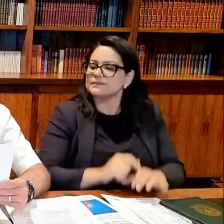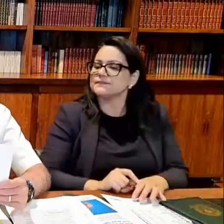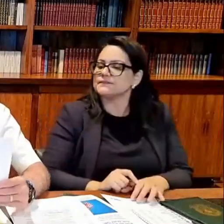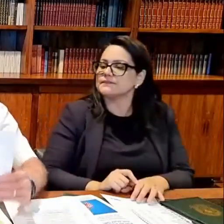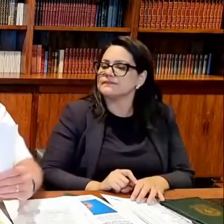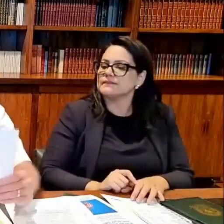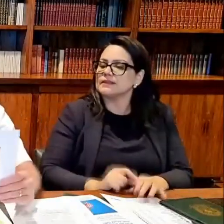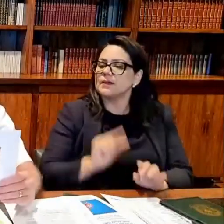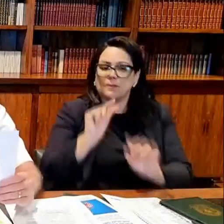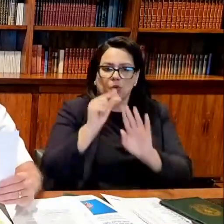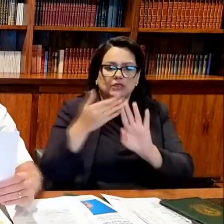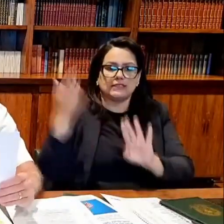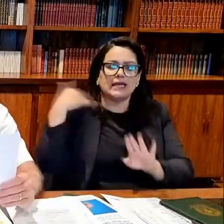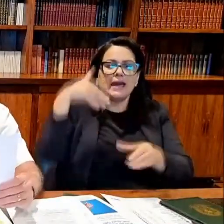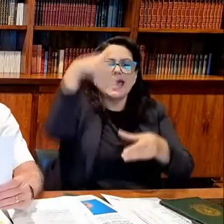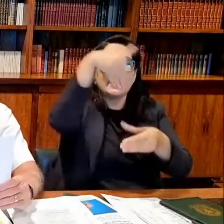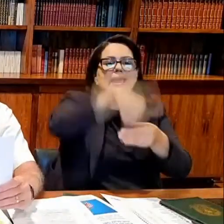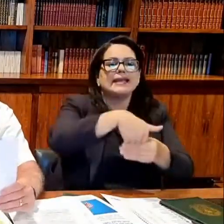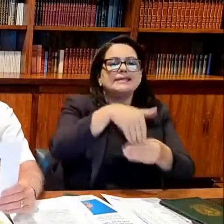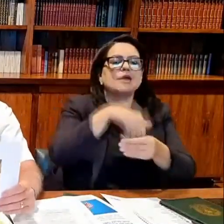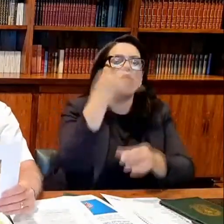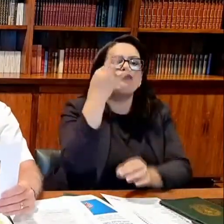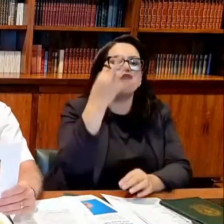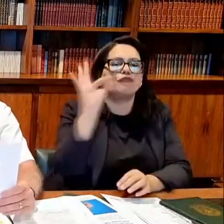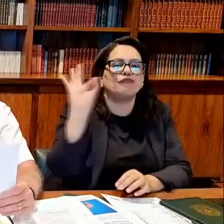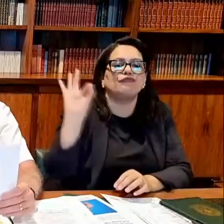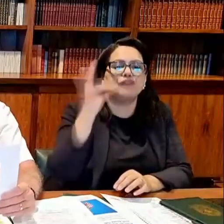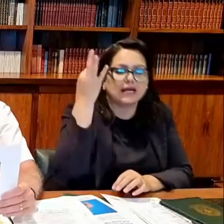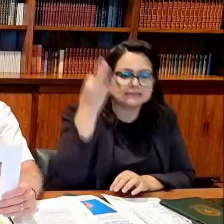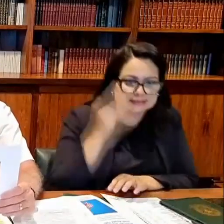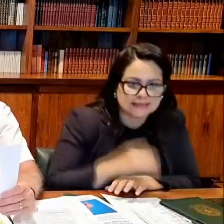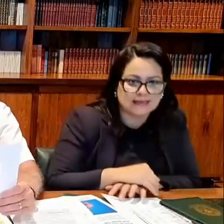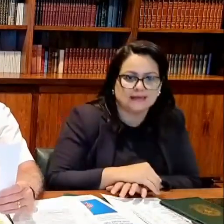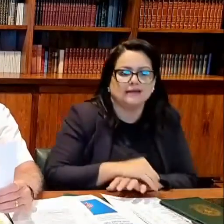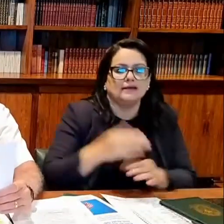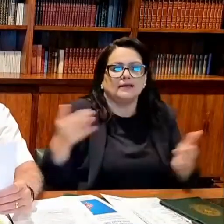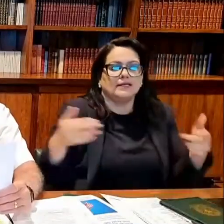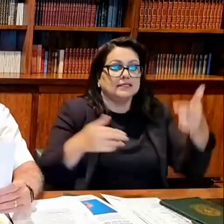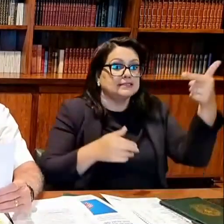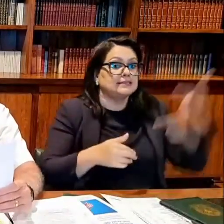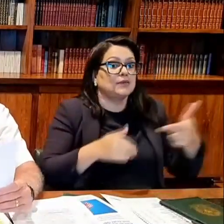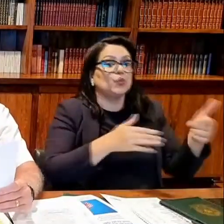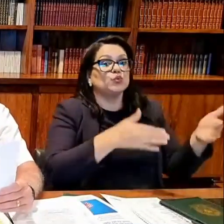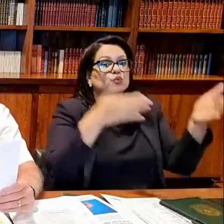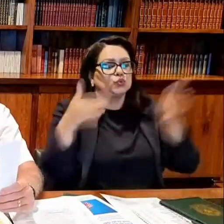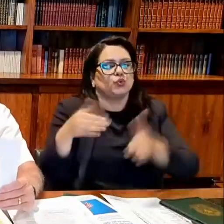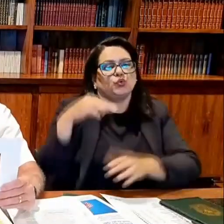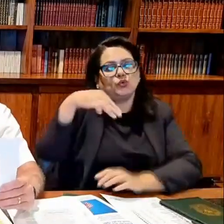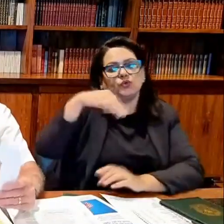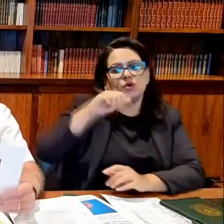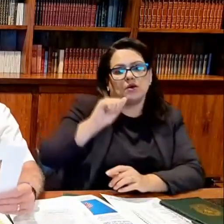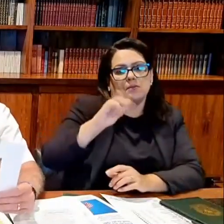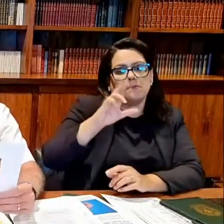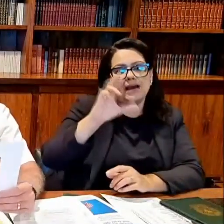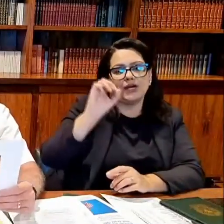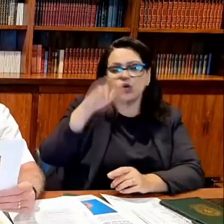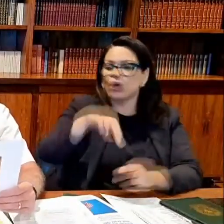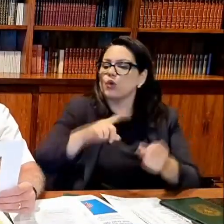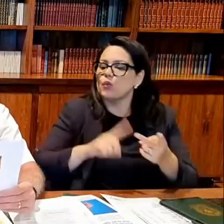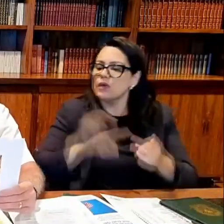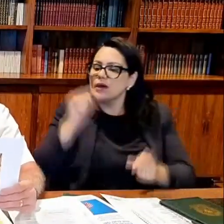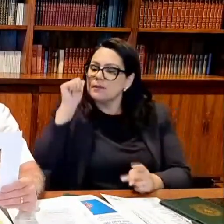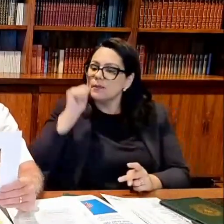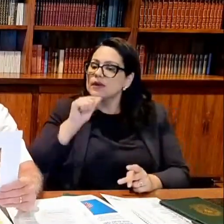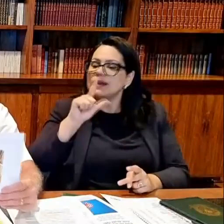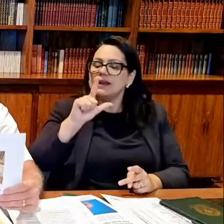em contato com o TSE. Em outro momento, segurando uma foto que mostra uma urna de vidro cheia de canhotos de papel, o